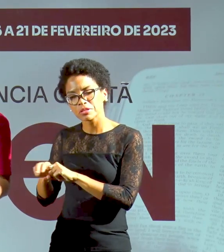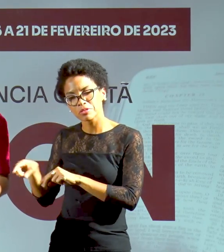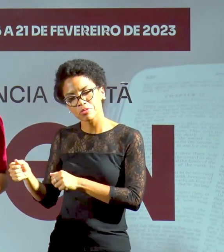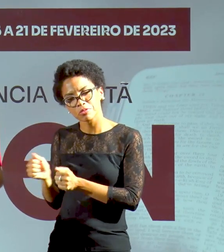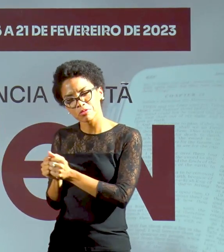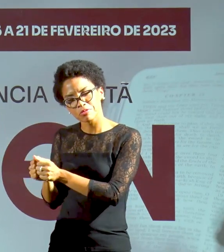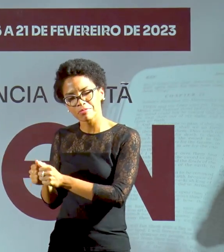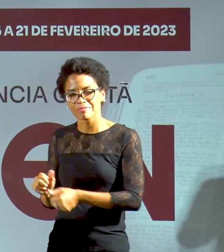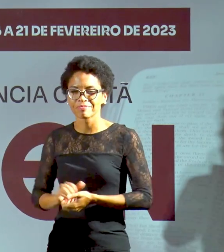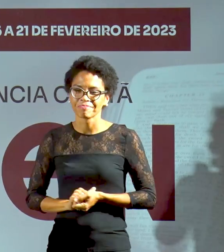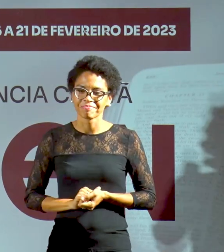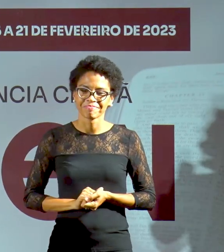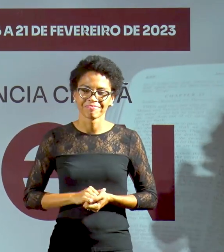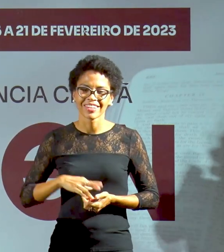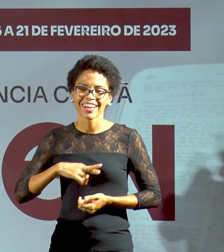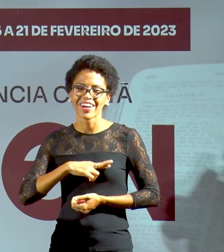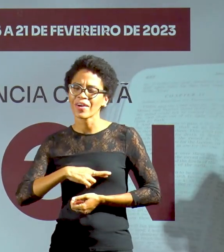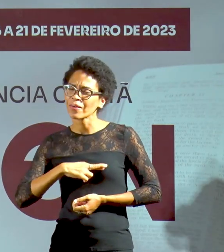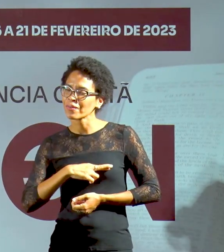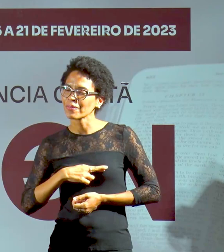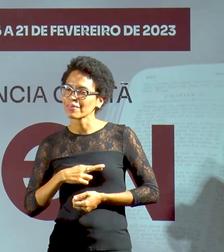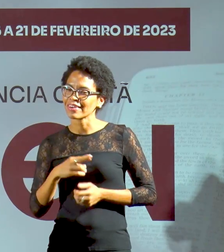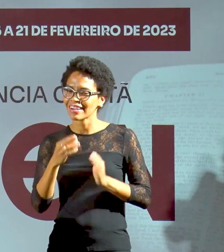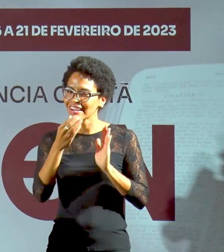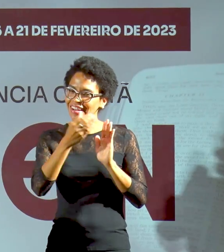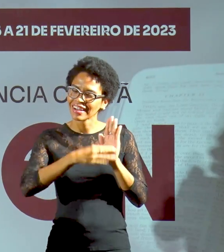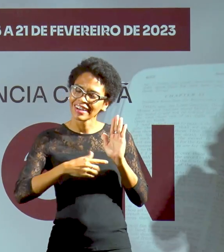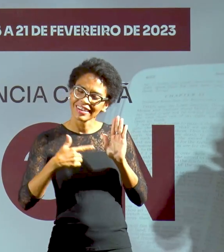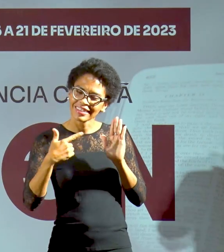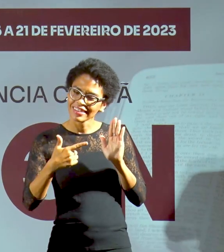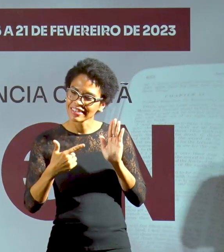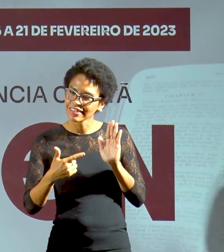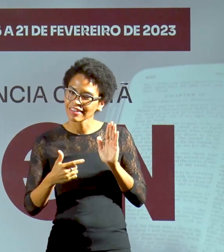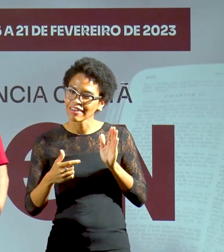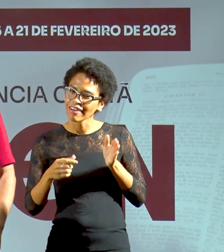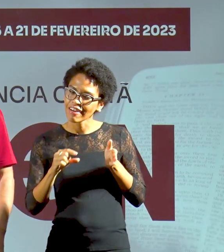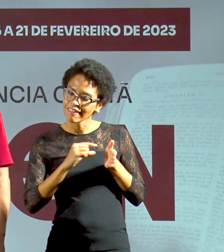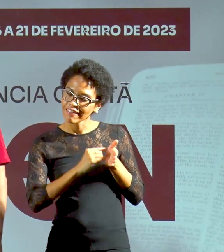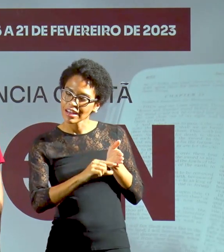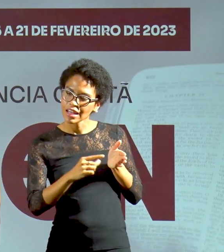Rute Capítulo 2 verso 12